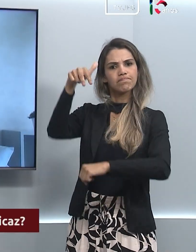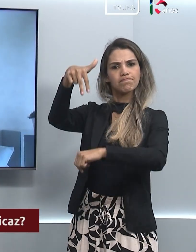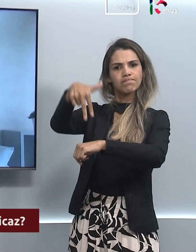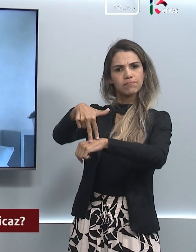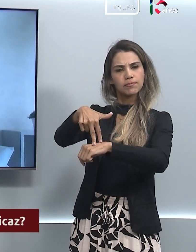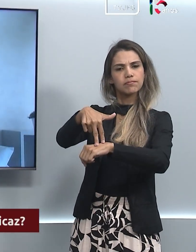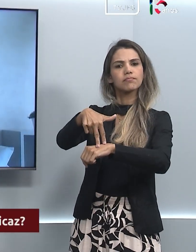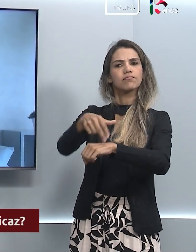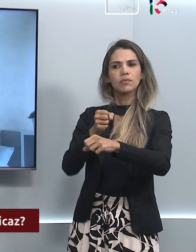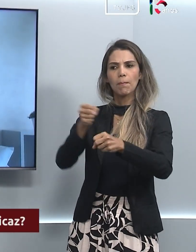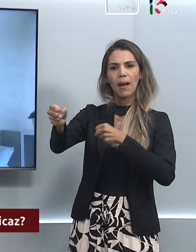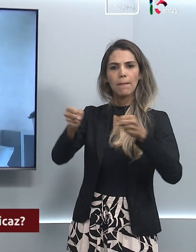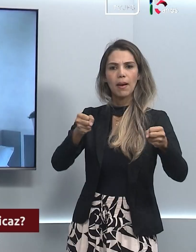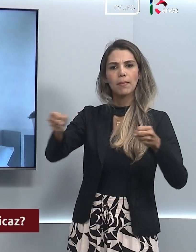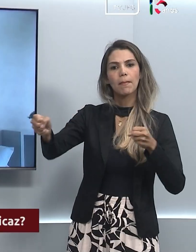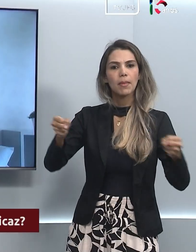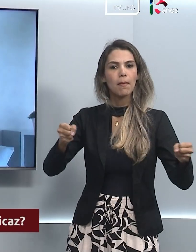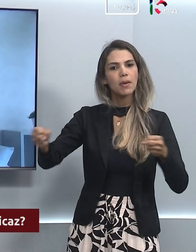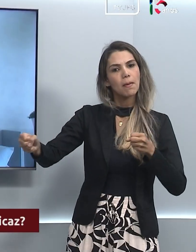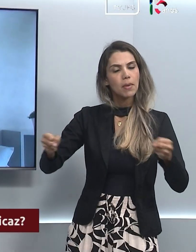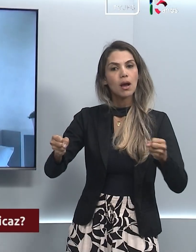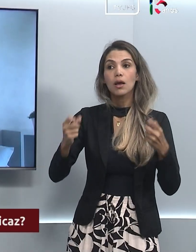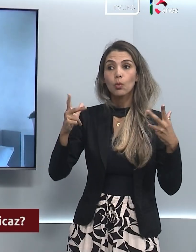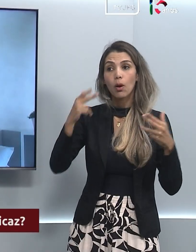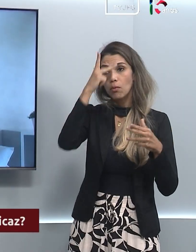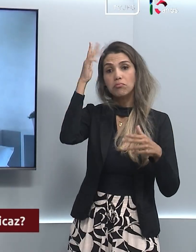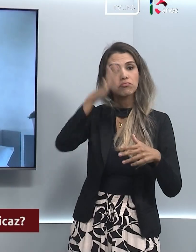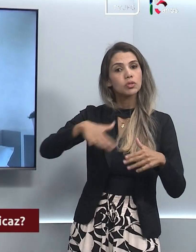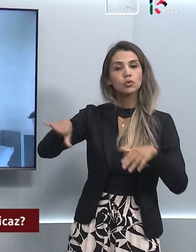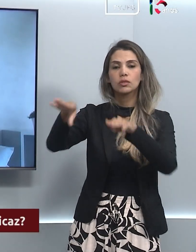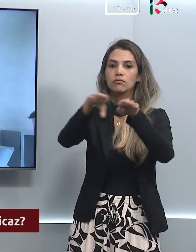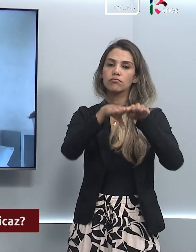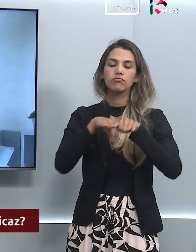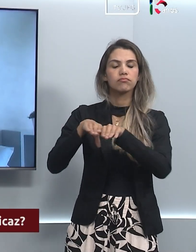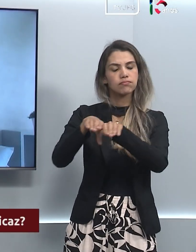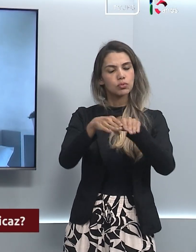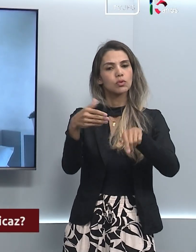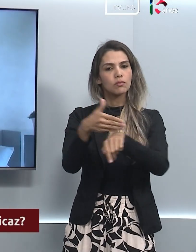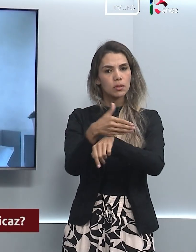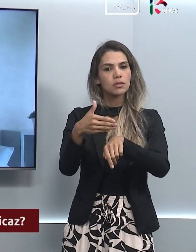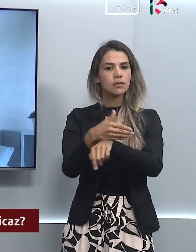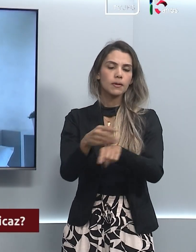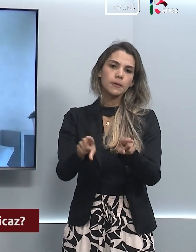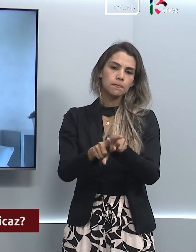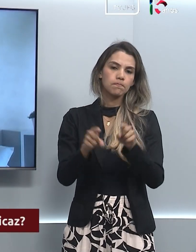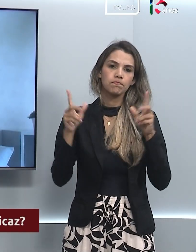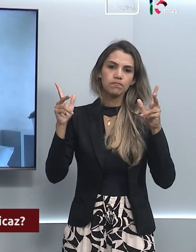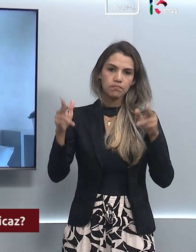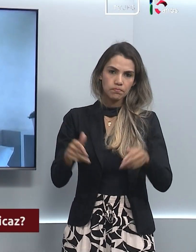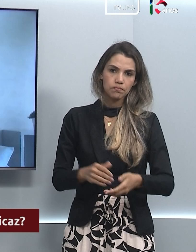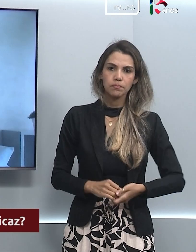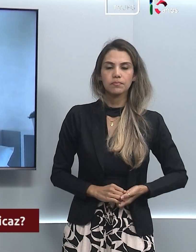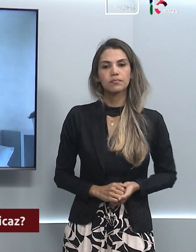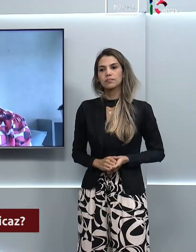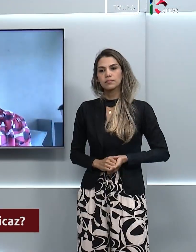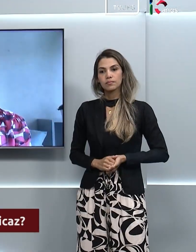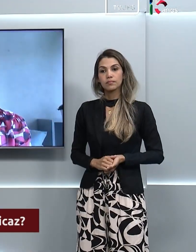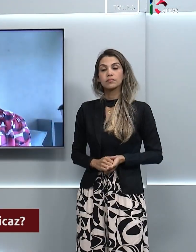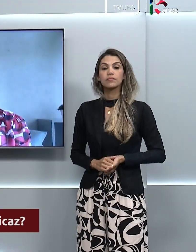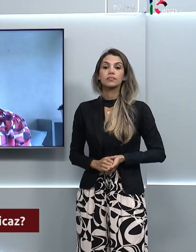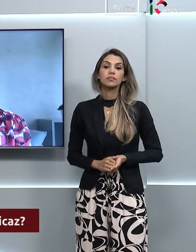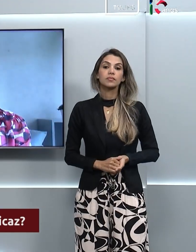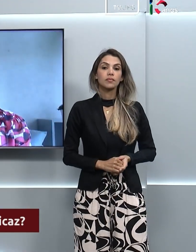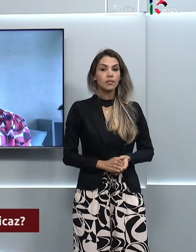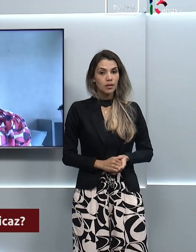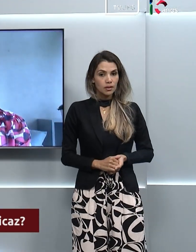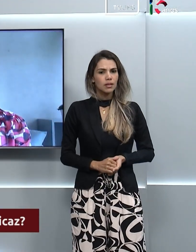outras, os mesmos direitos de igualdade e participação. E o que a gente entende